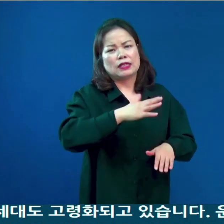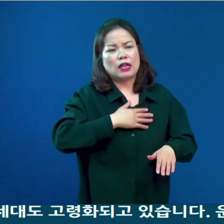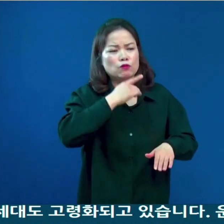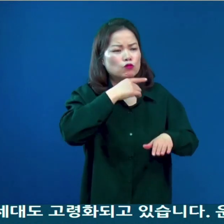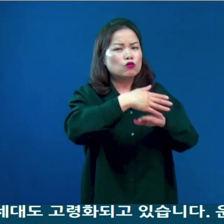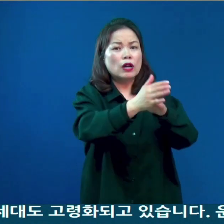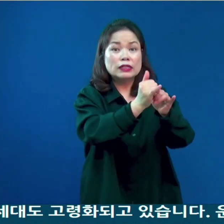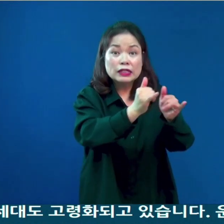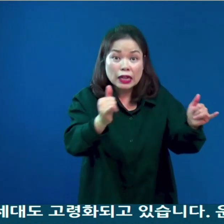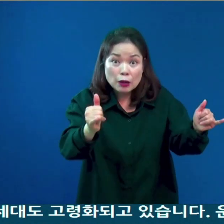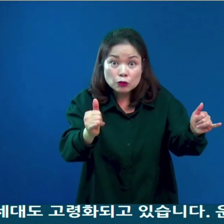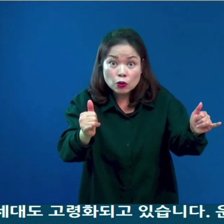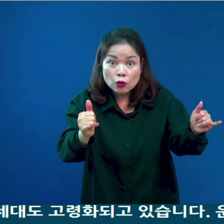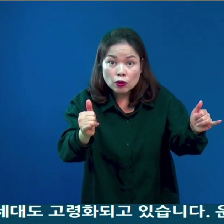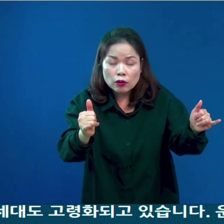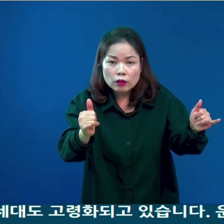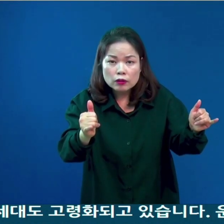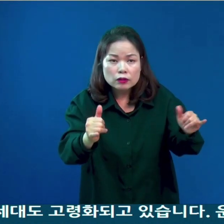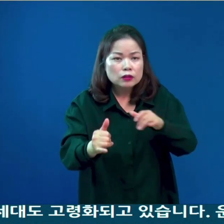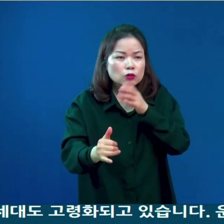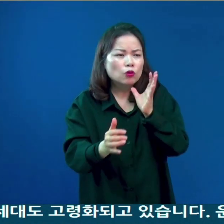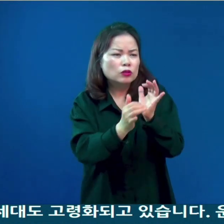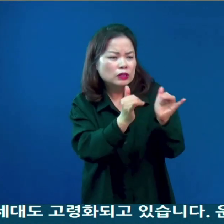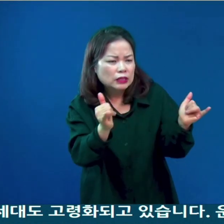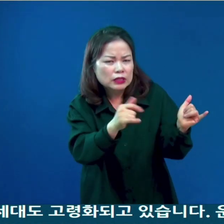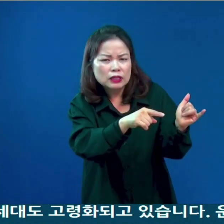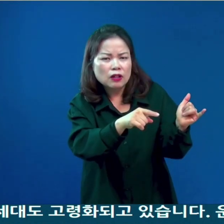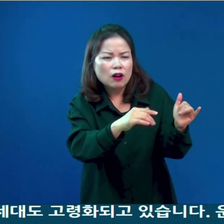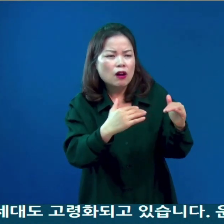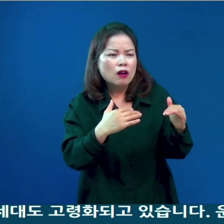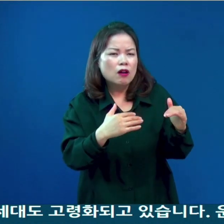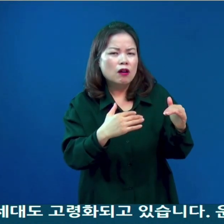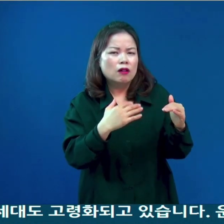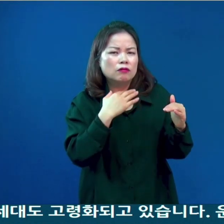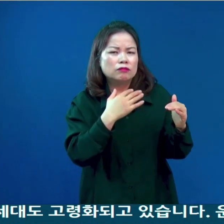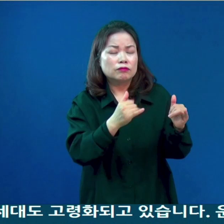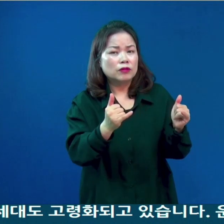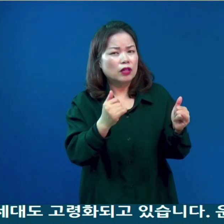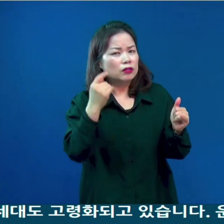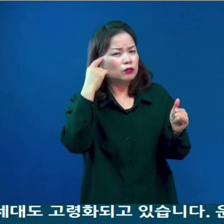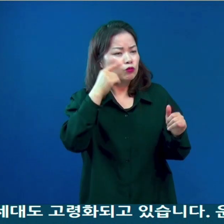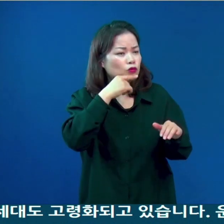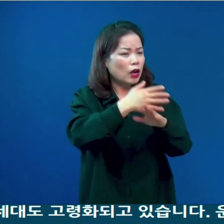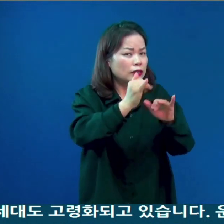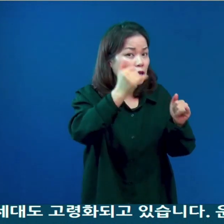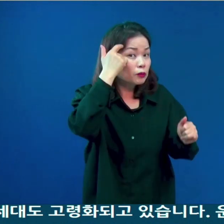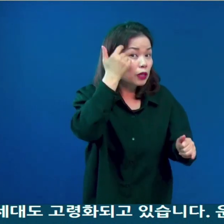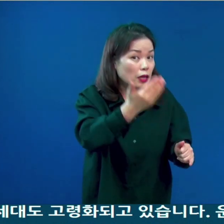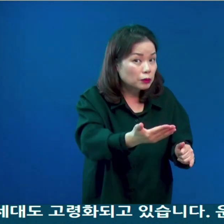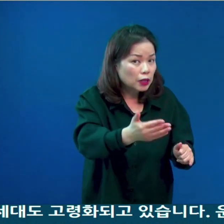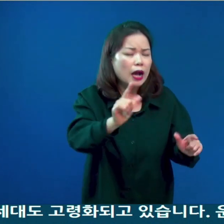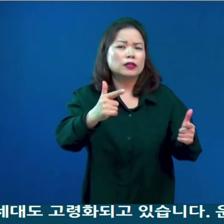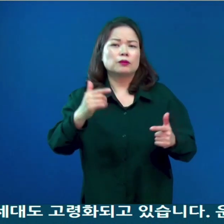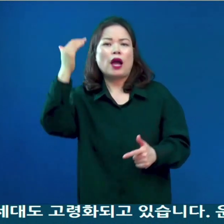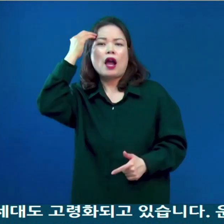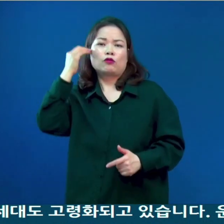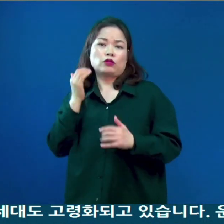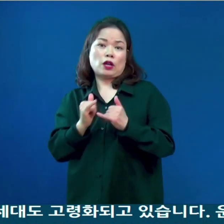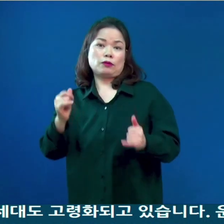북한 사람으로, 지금 우리 어르신들 중에 내가 북한 사람으로 나를 규정합니까? 아니 나를 한국 사람으로 규정합니까?